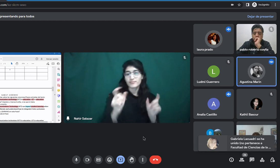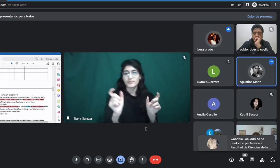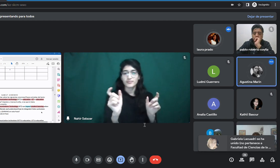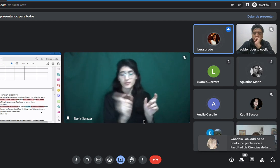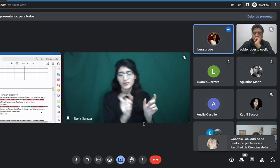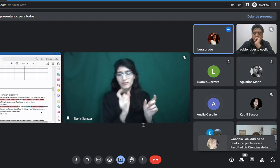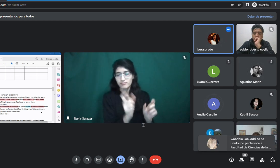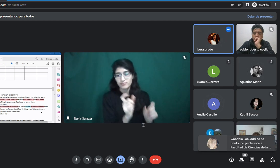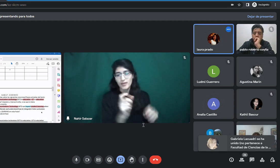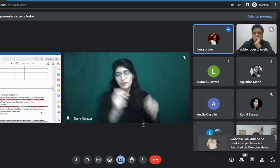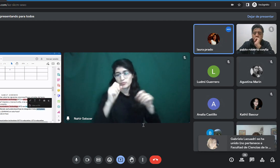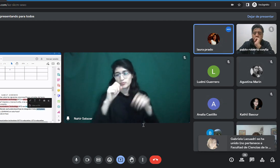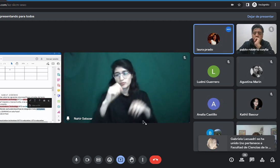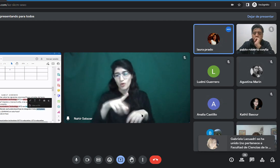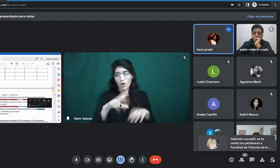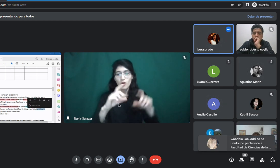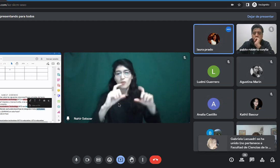Bien.